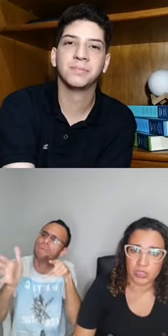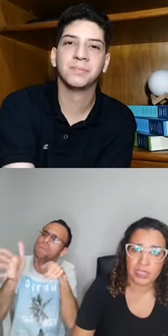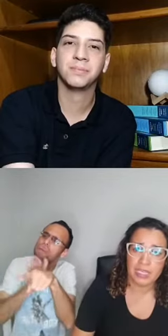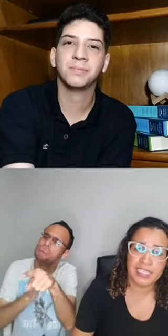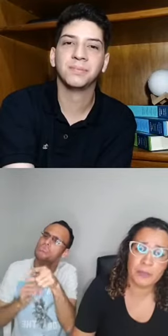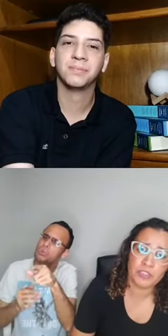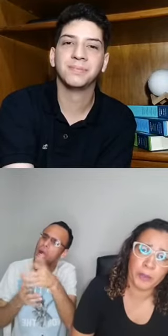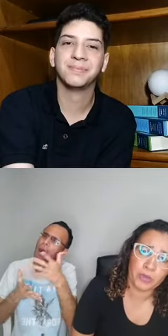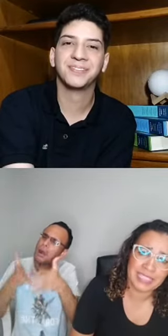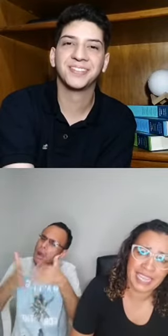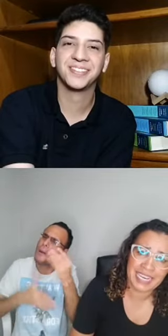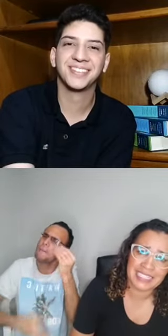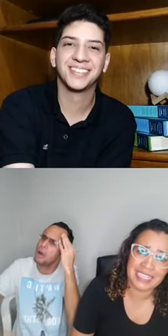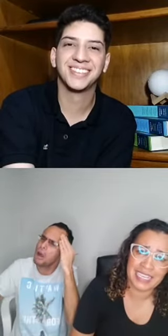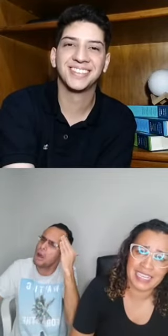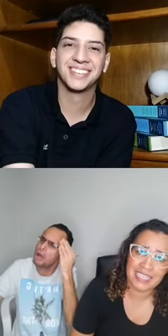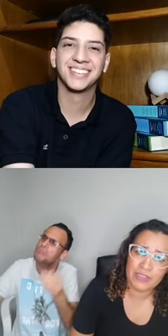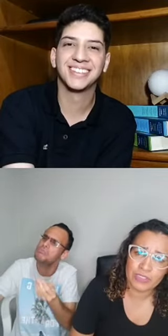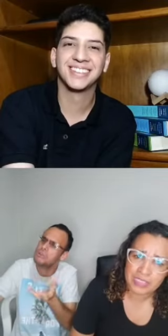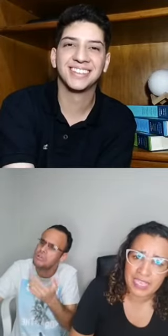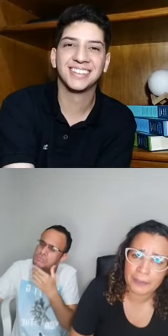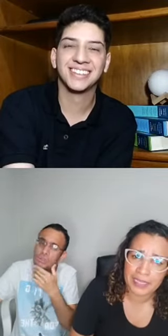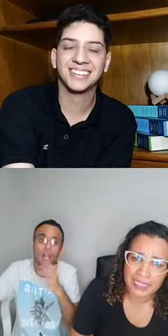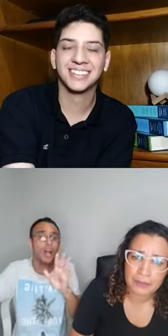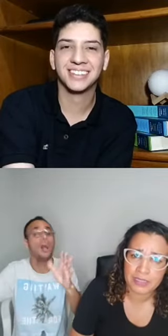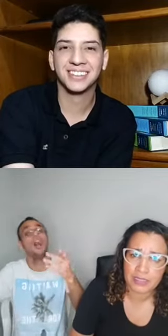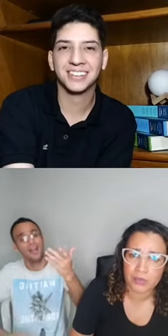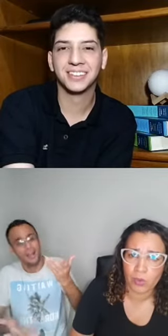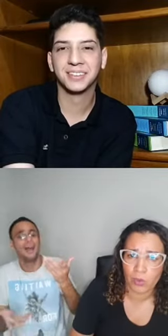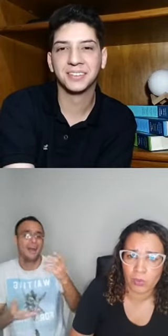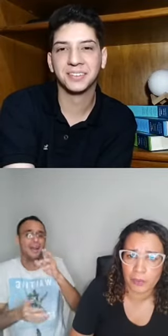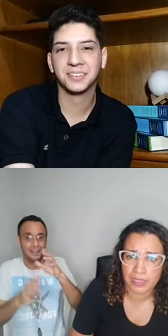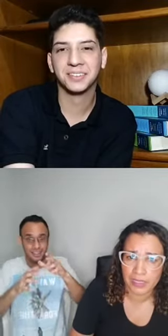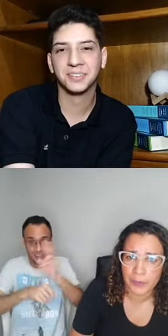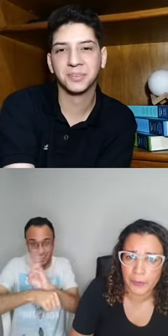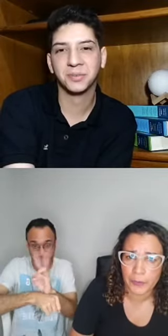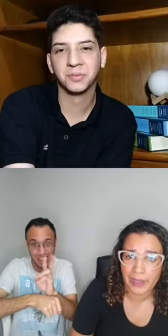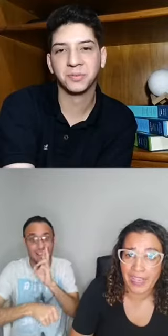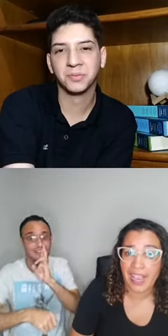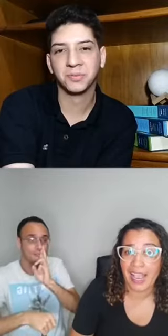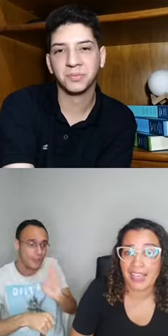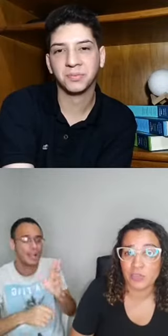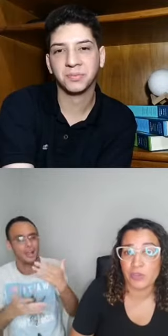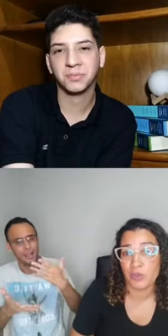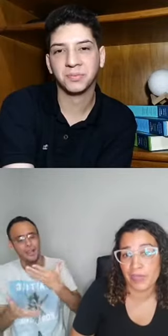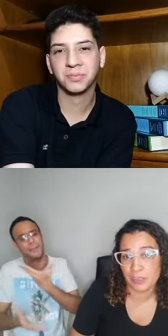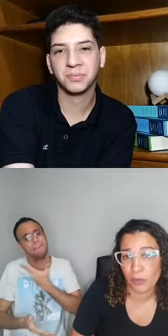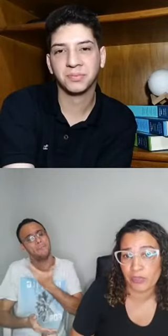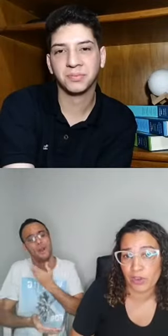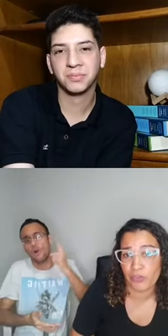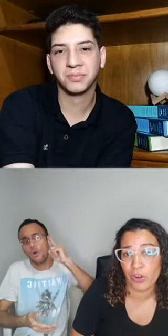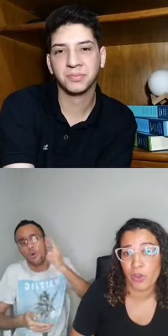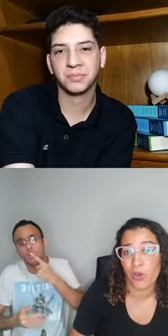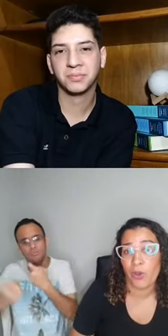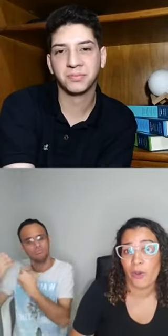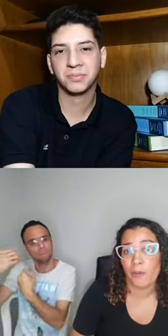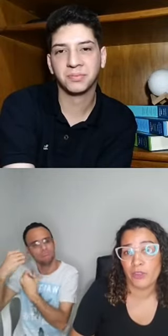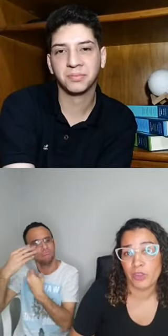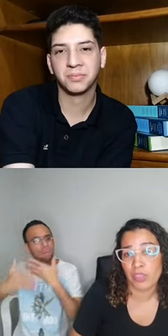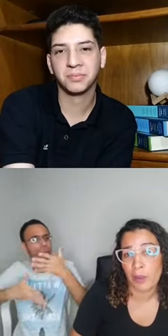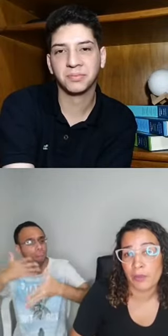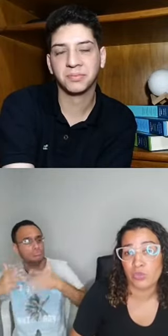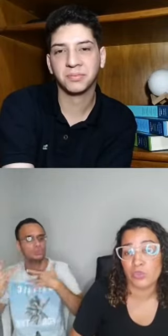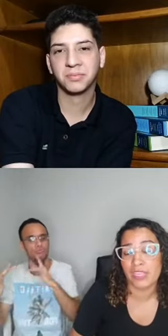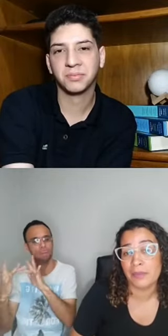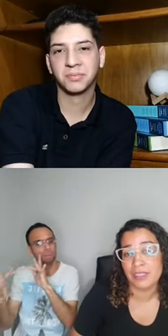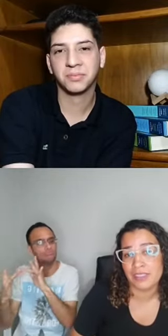admirado. Depois eu perguntei ele assim, você sabe Libras como aprendeu? Aí o supervisor me respondeu, falou, ó, eu